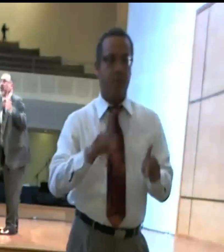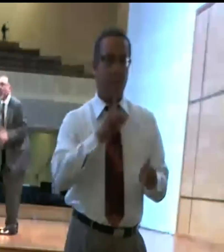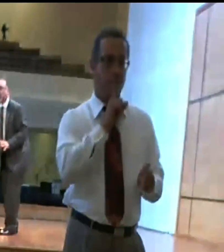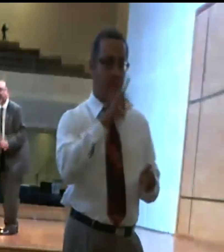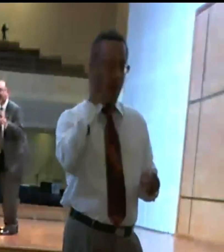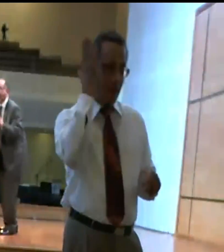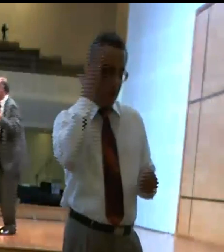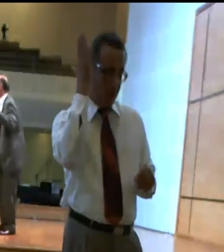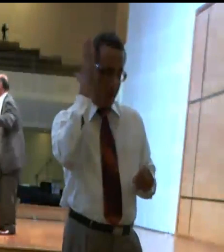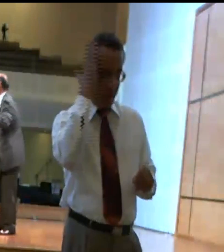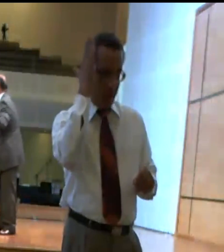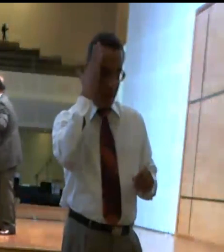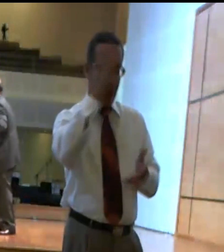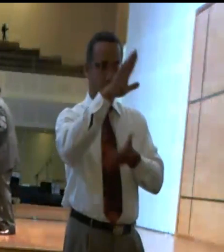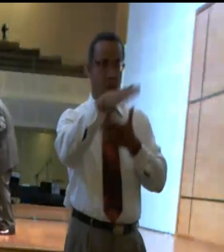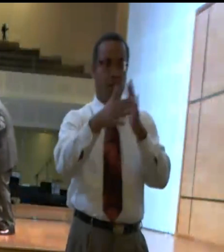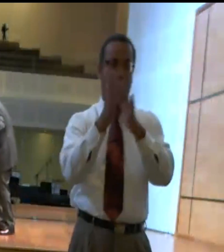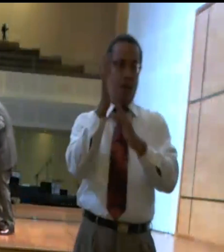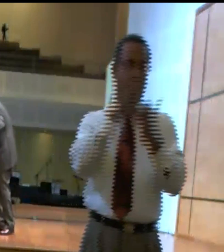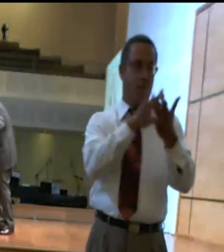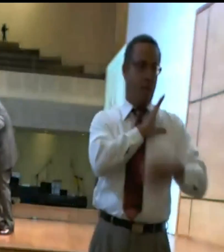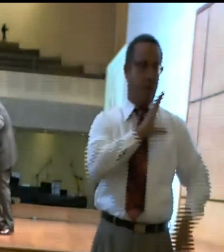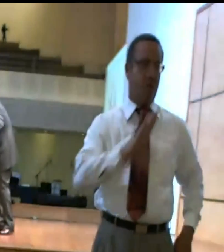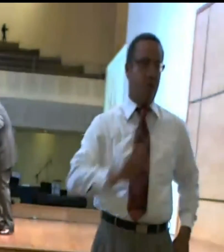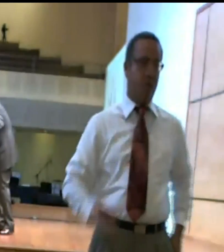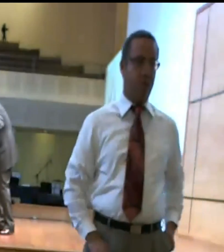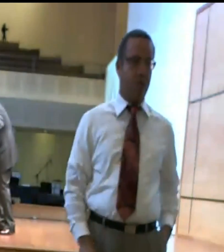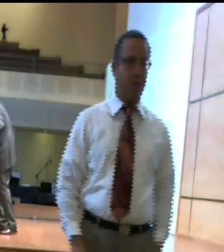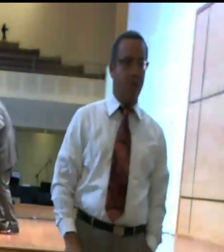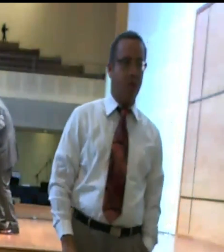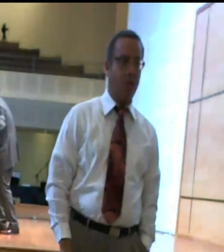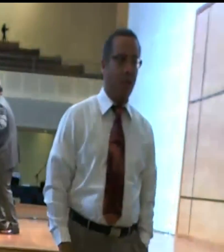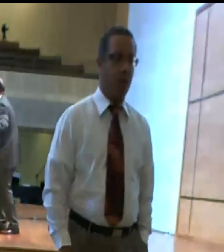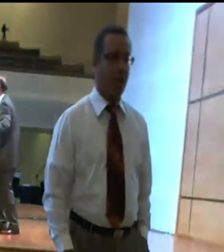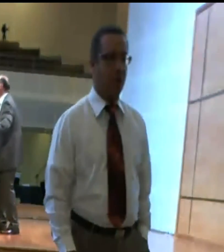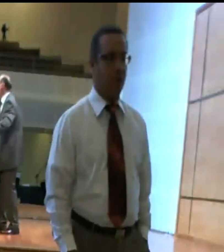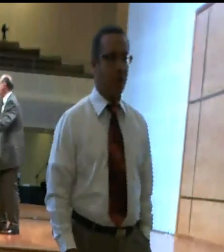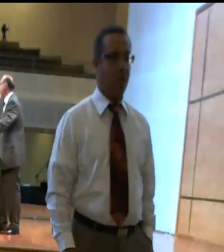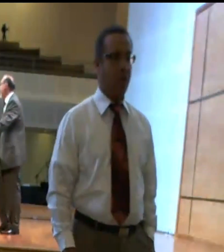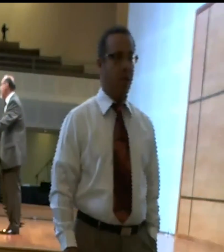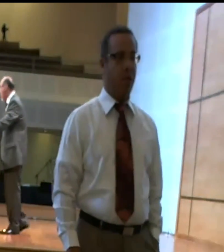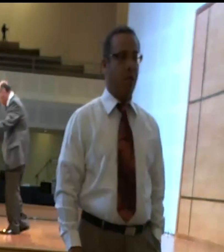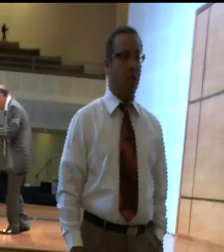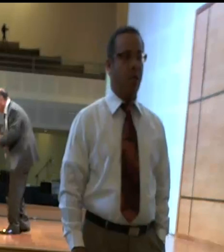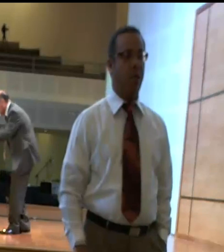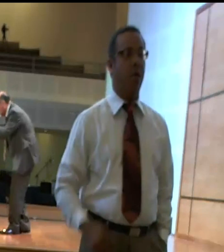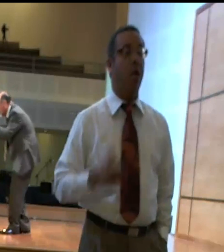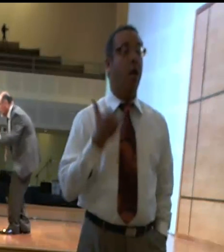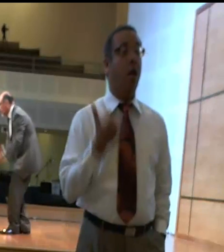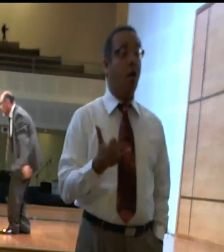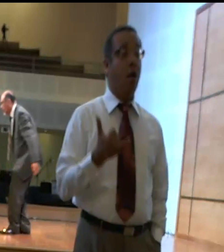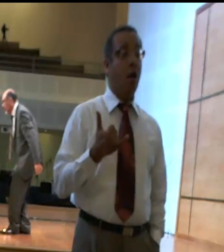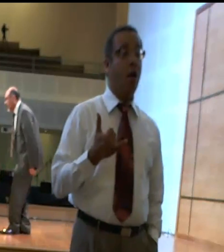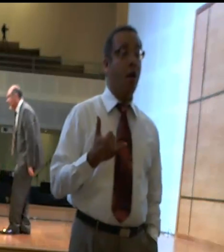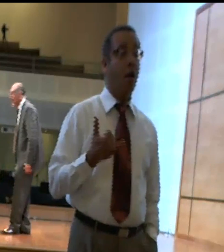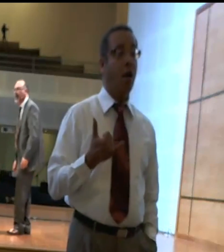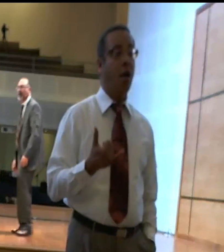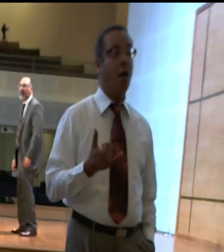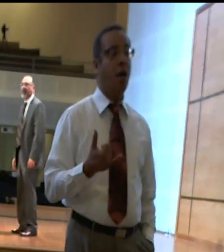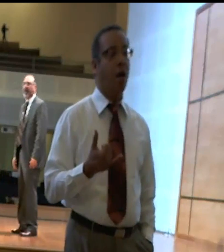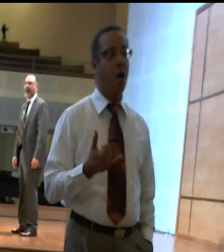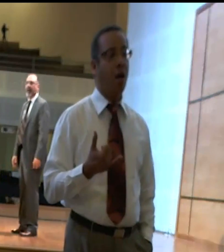que reconozcas el reinado de Cristo para tu salvación y no para tu condenación. Hoy se te está dando esa